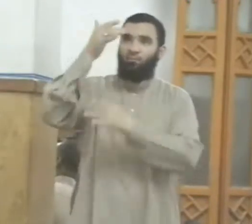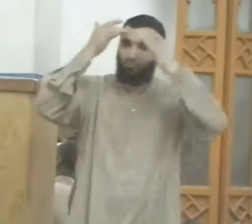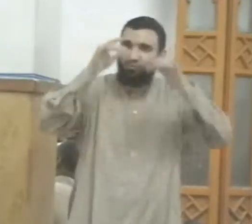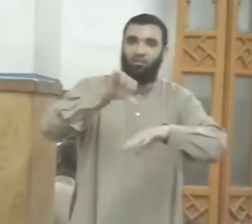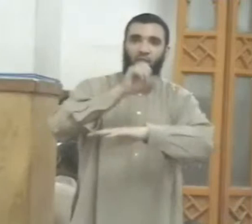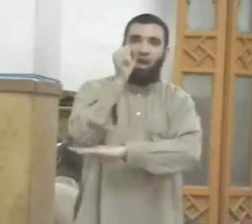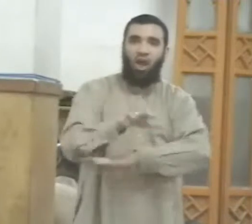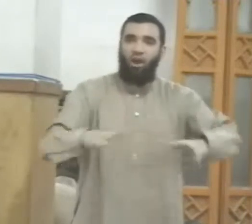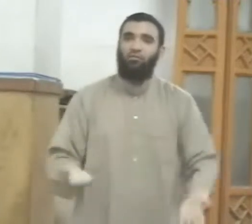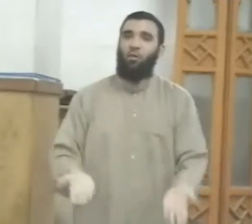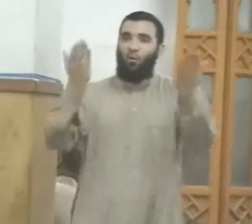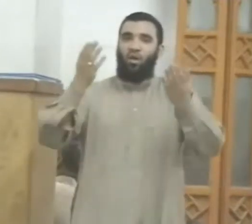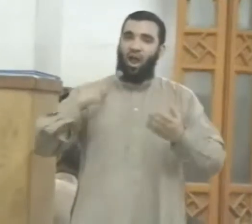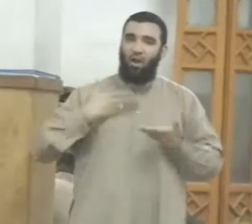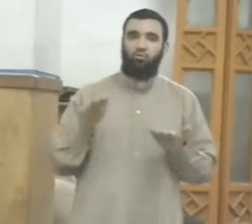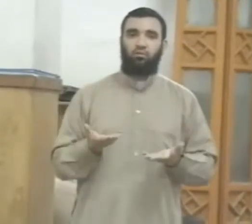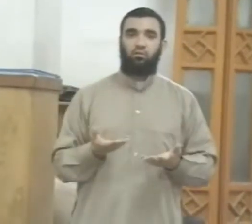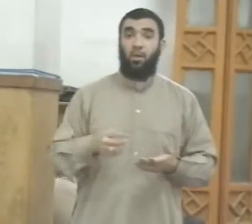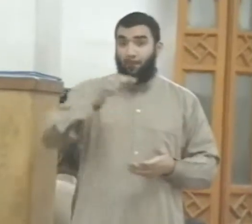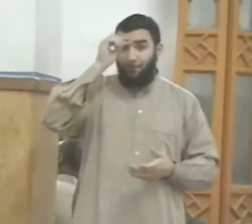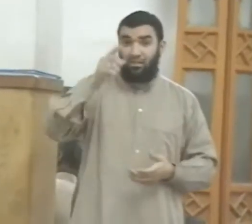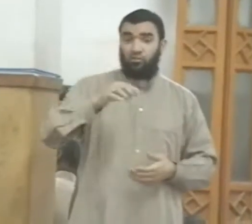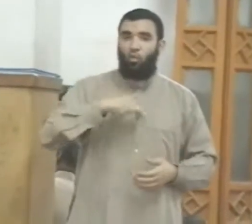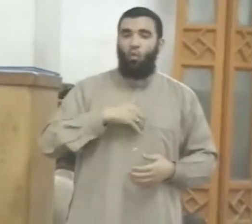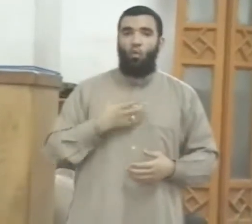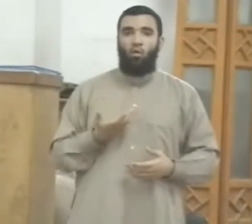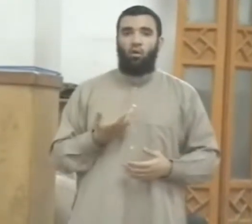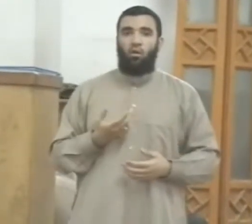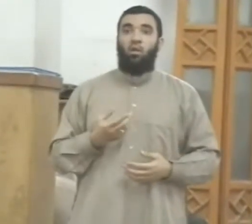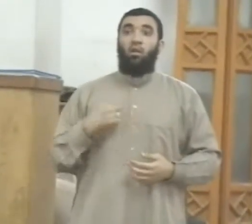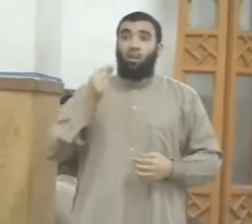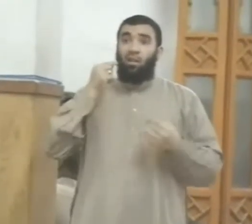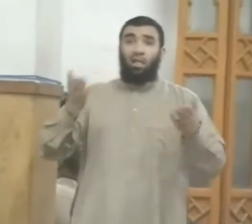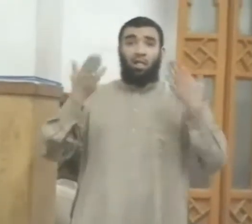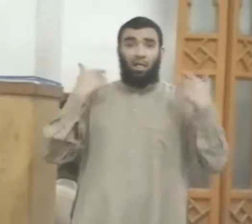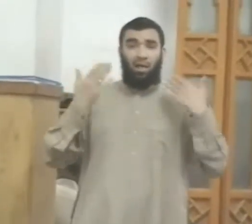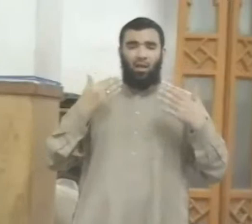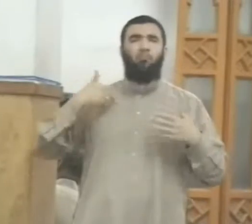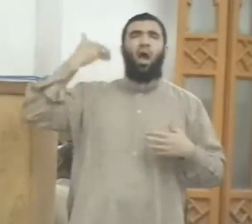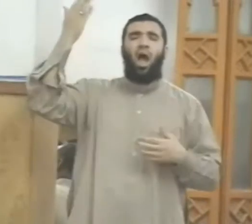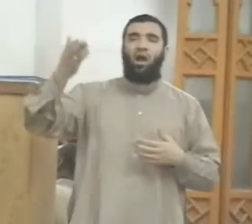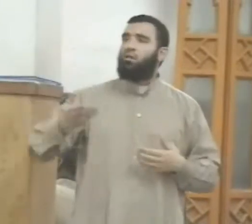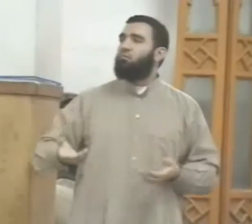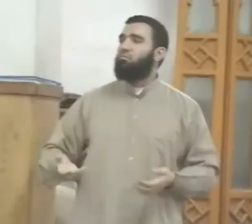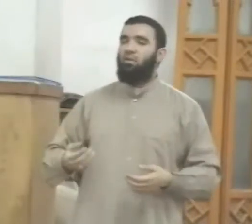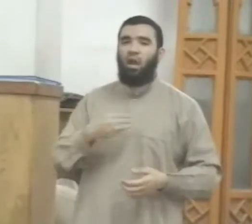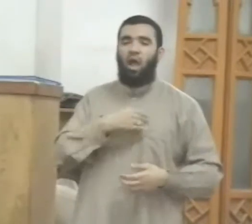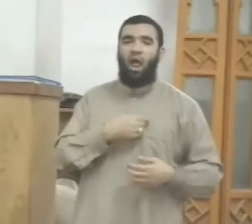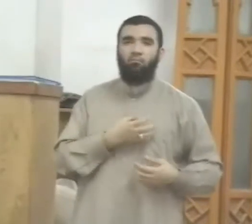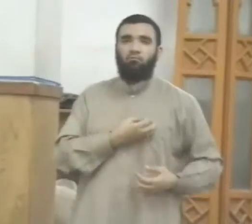أراضيكم، واعلموا أن من يهم يسهل الهوان عليه ما لجرح